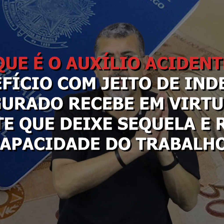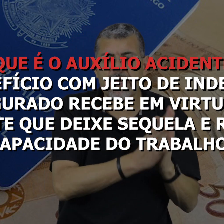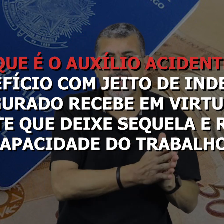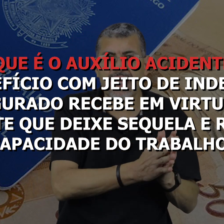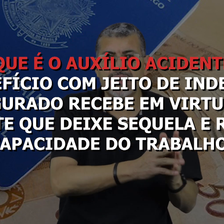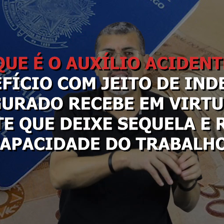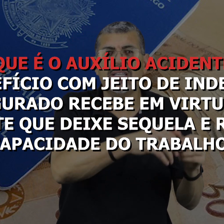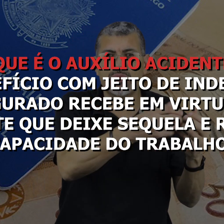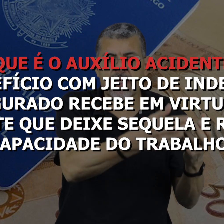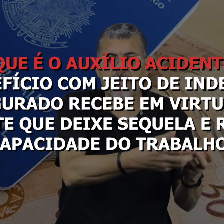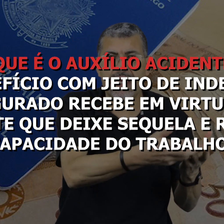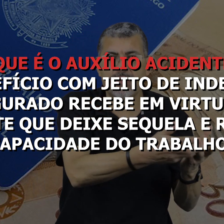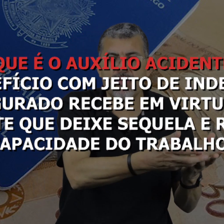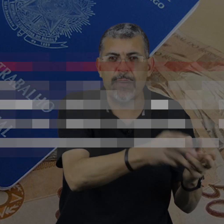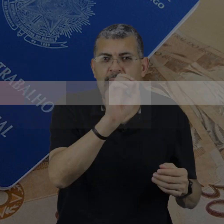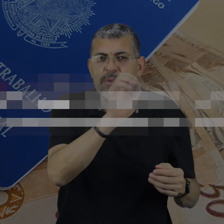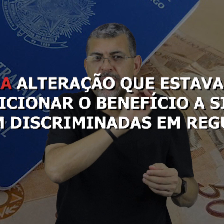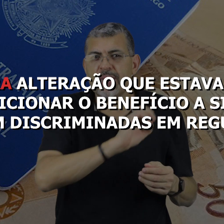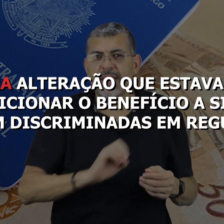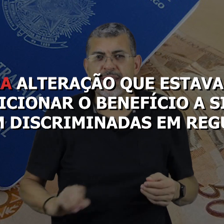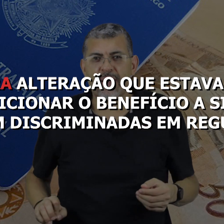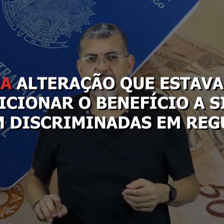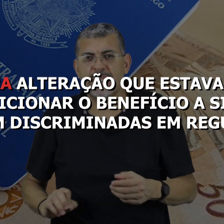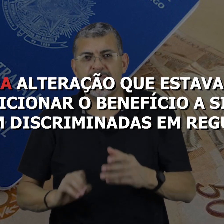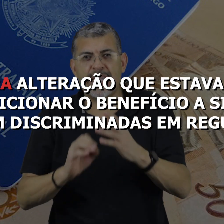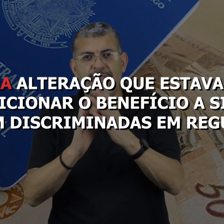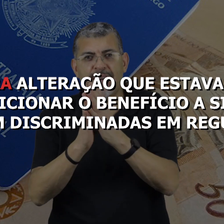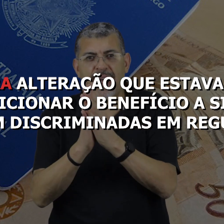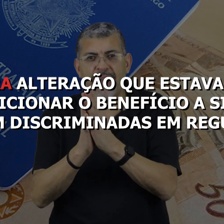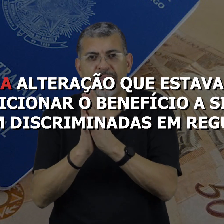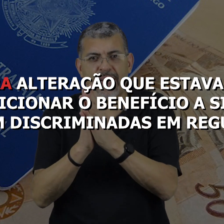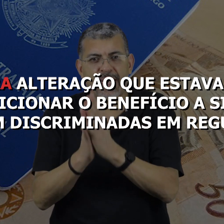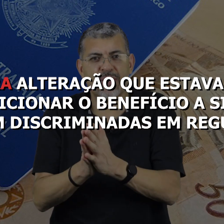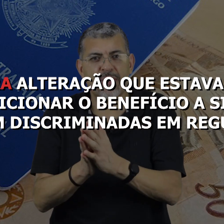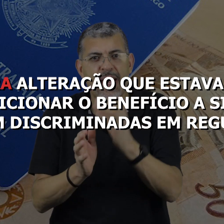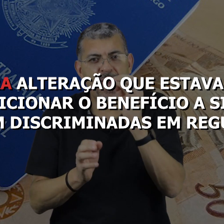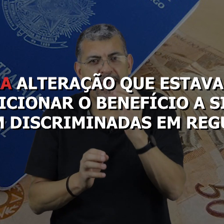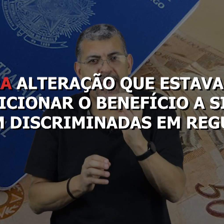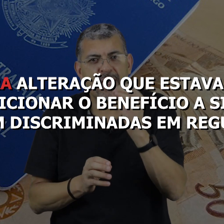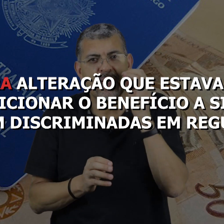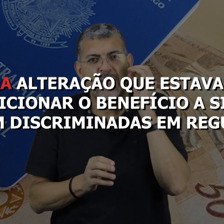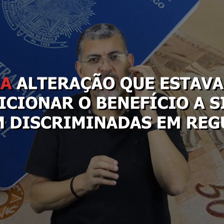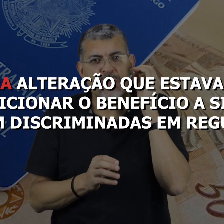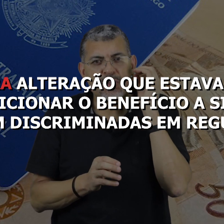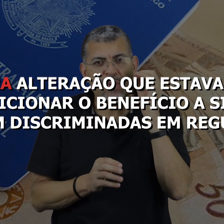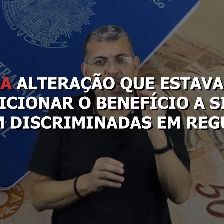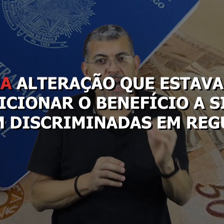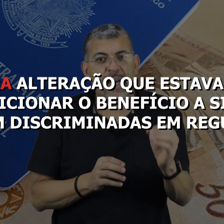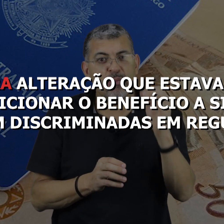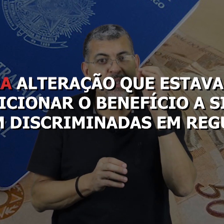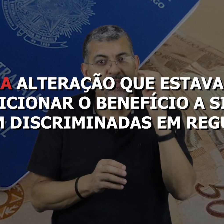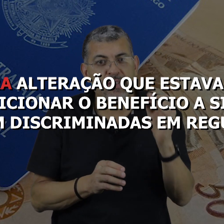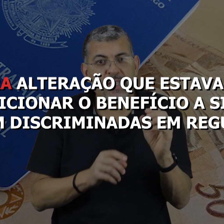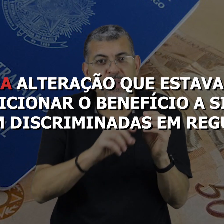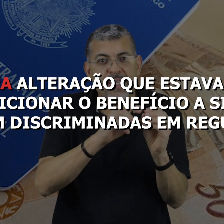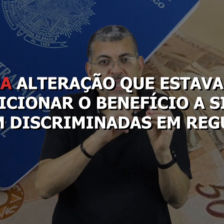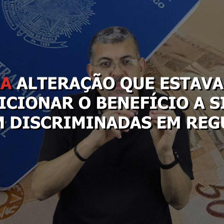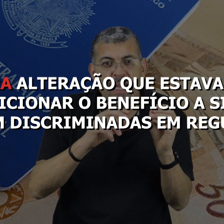reduzam a capacidade do trabalho habitual a primeira alteração que estava valendo era condicionar o benefício a